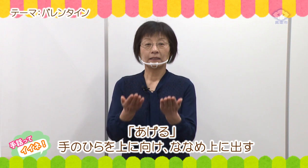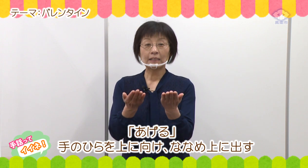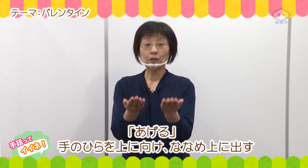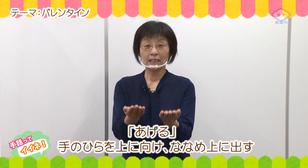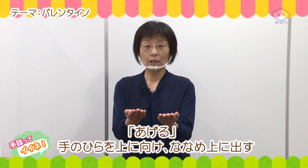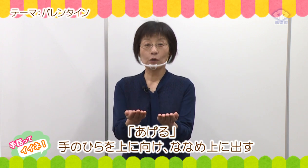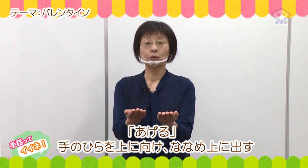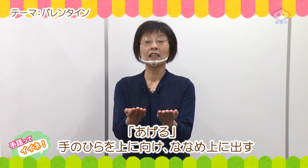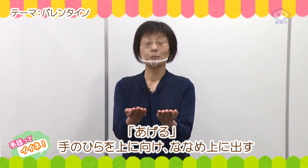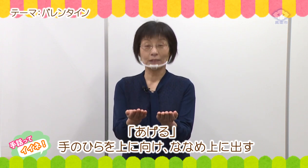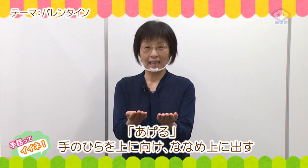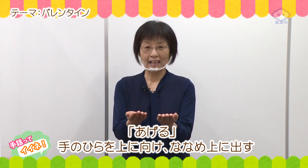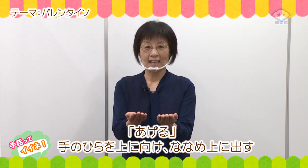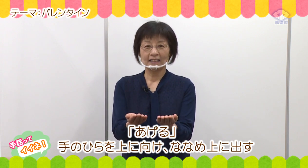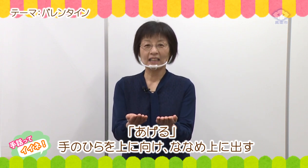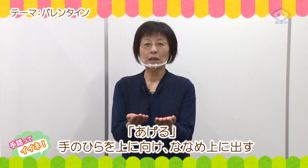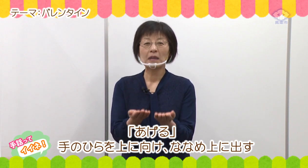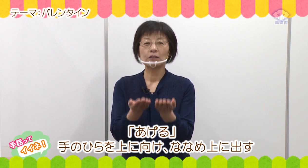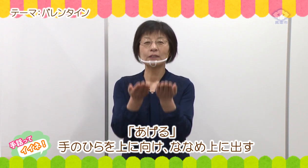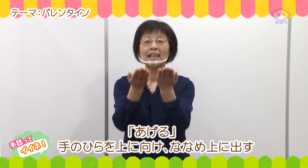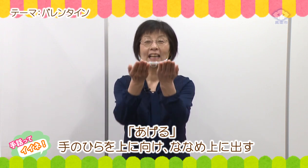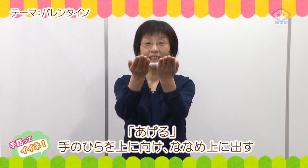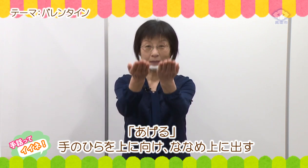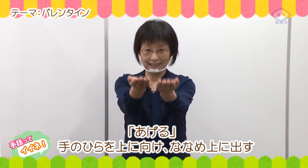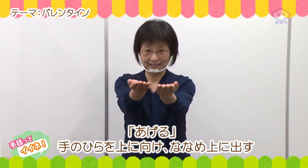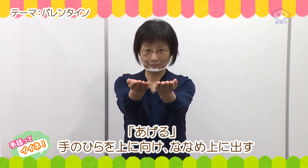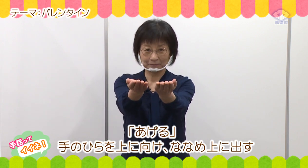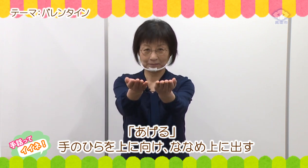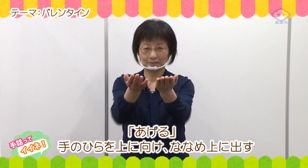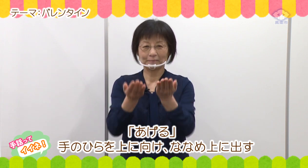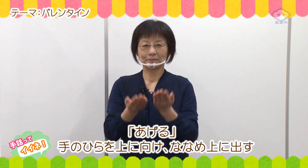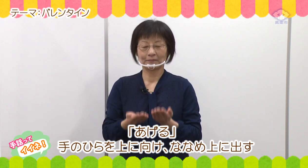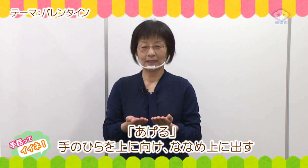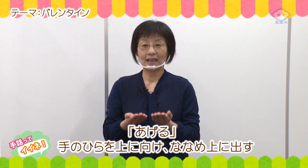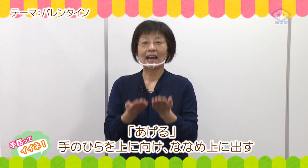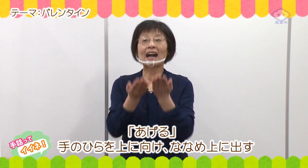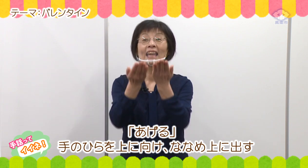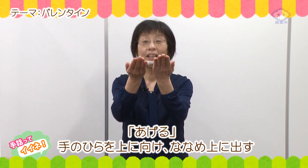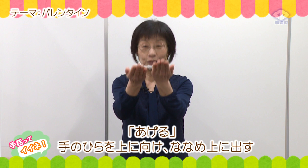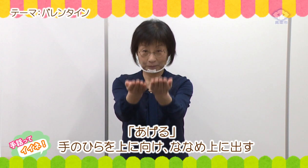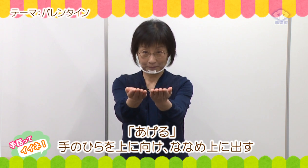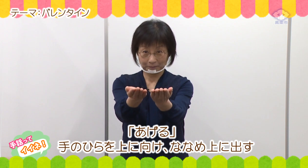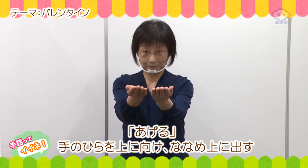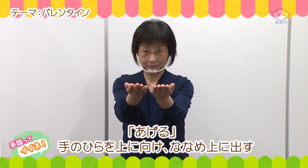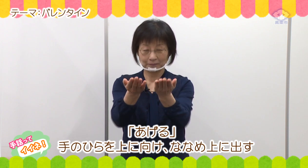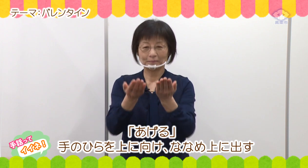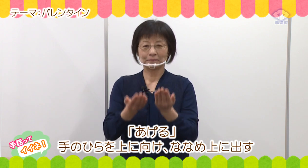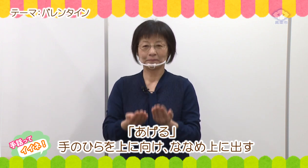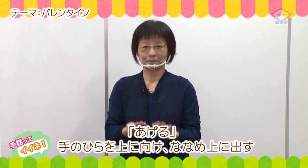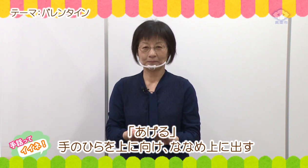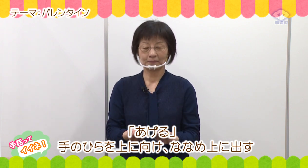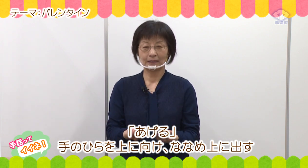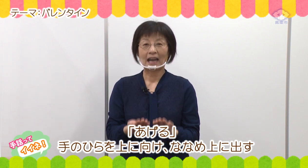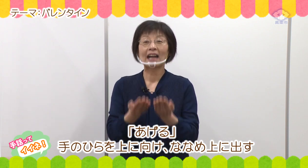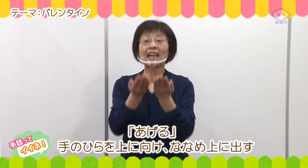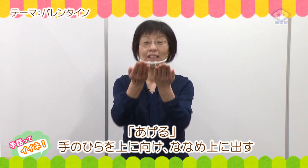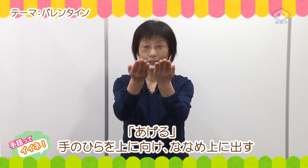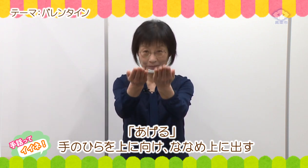手のひらを上に向け斜め上へ出します。あげる、あげる。